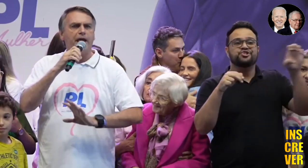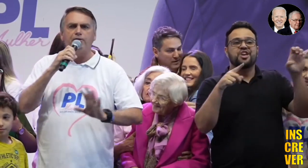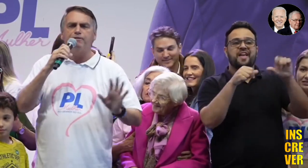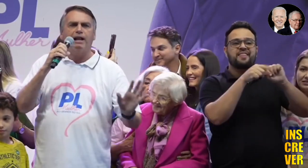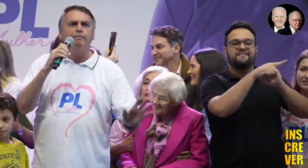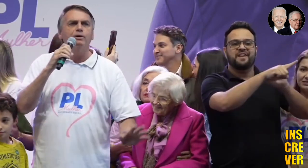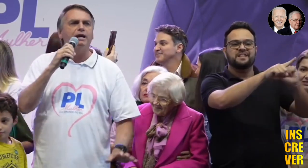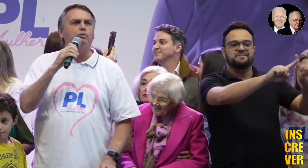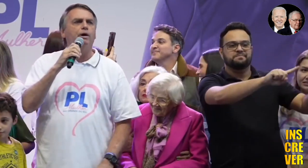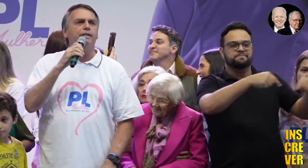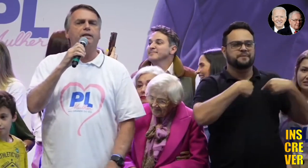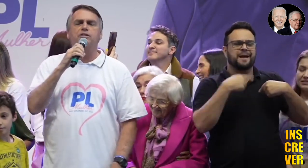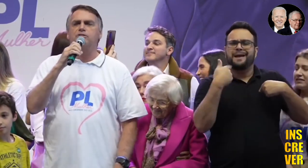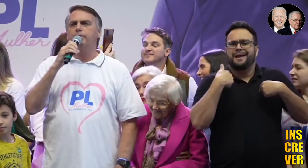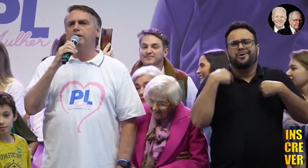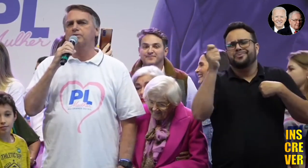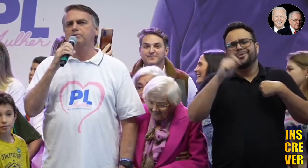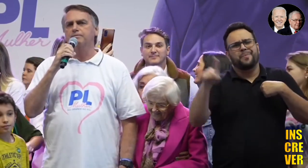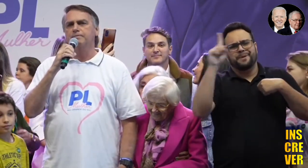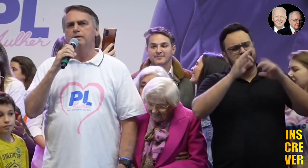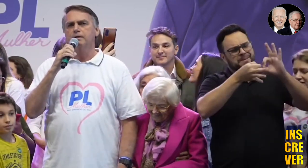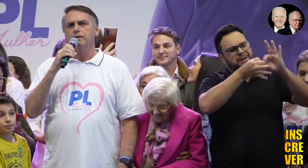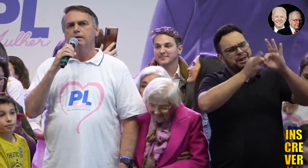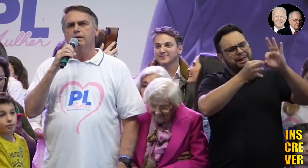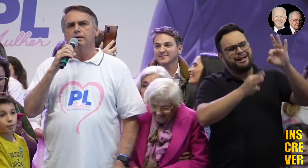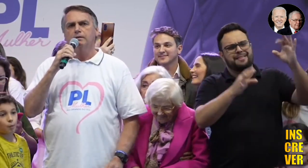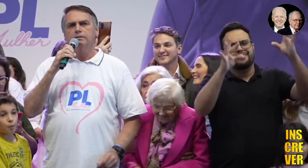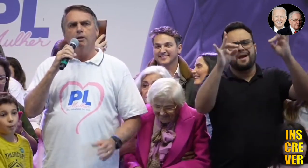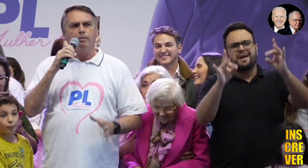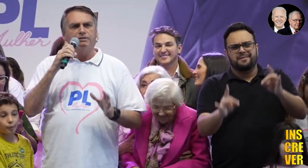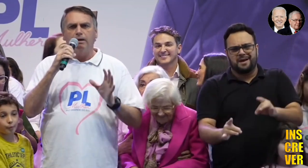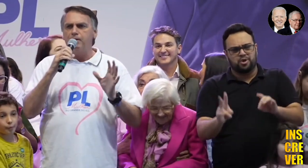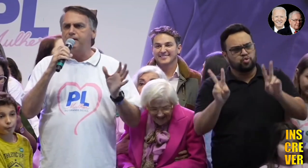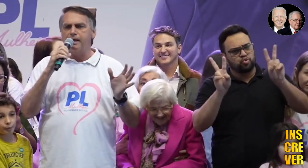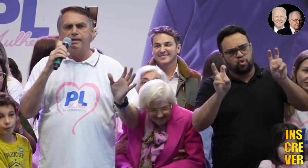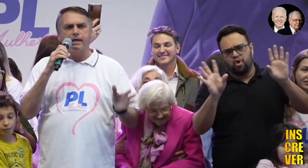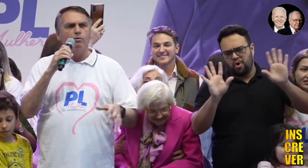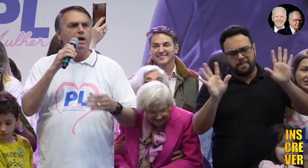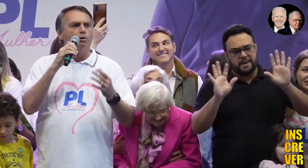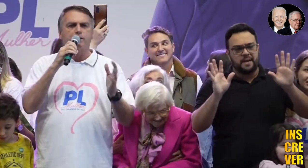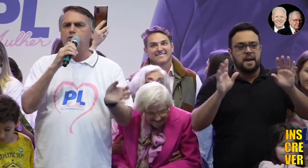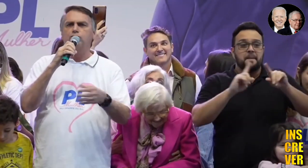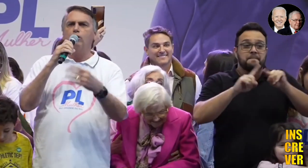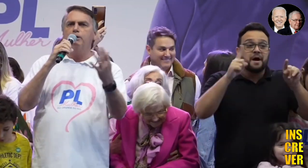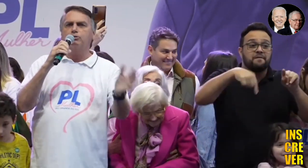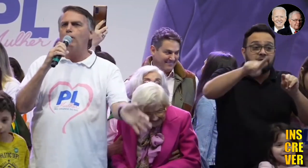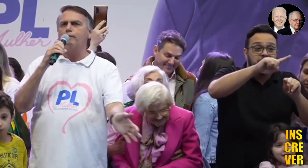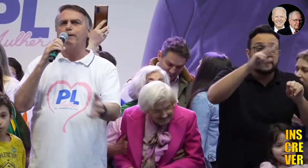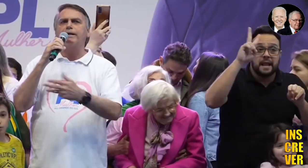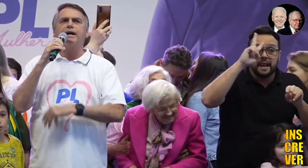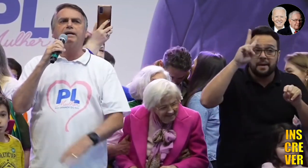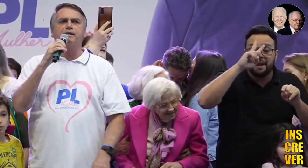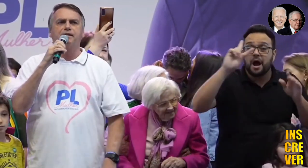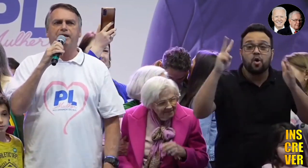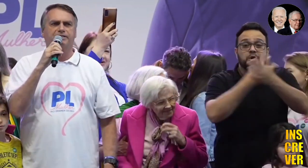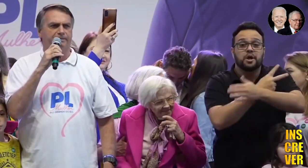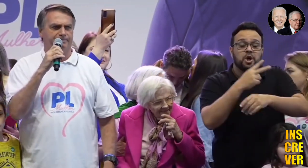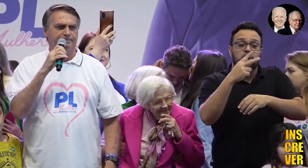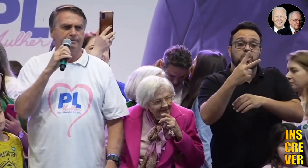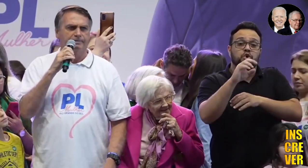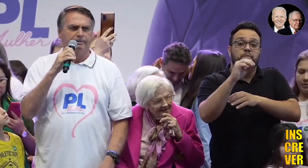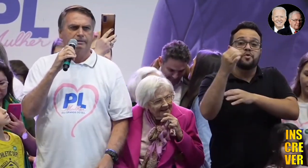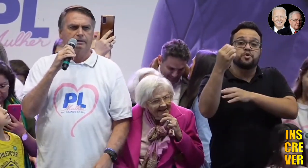Não quero falar muita coisa aqui sobre isso. Não podemos esquecer o que aconteceu de 2002 para cá que